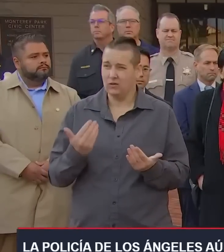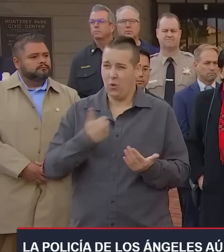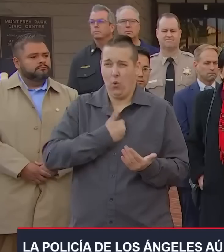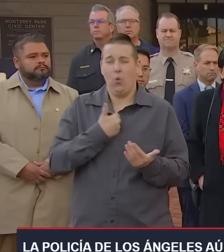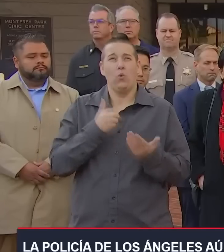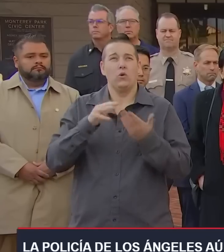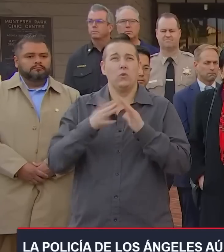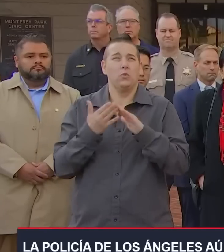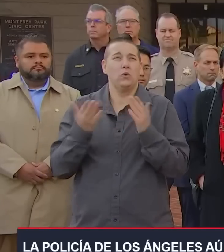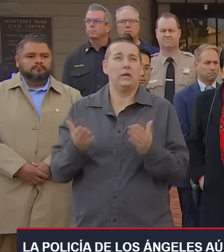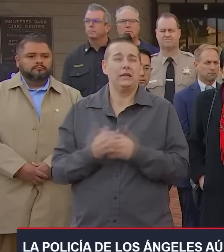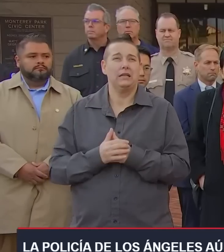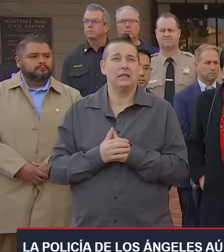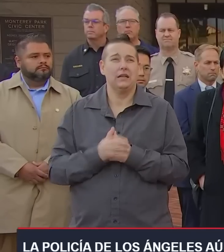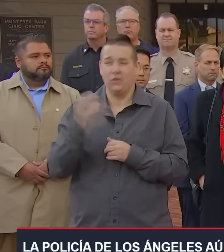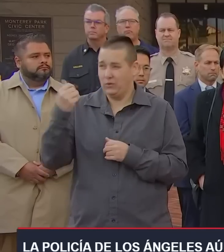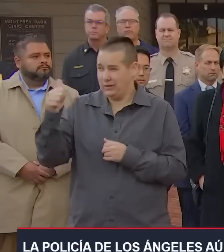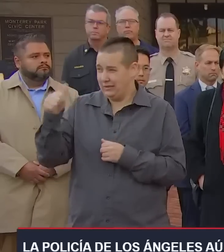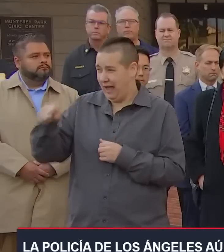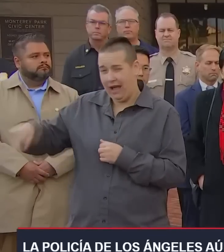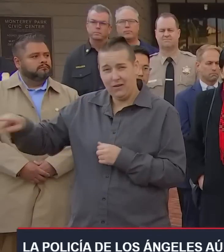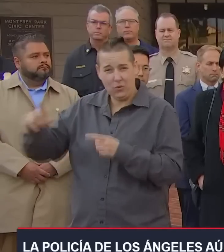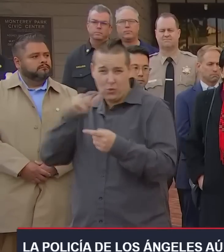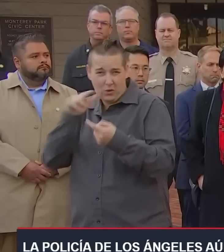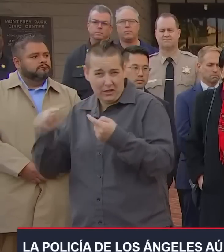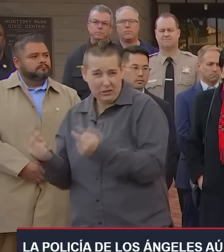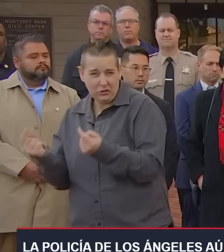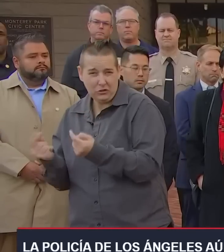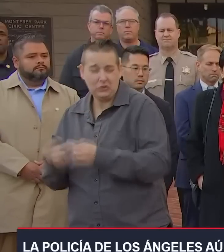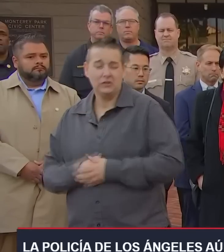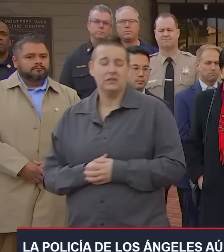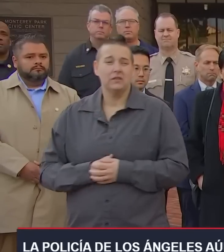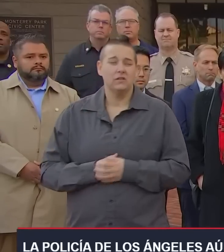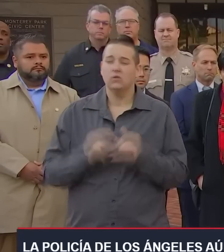desembocó en la muerte de estas personas